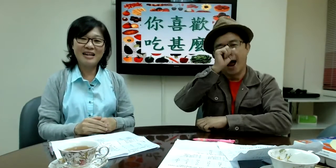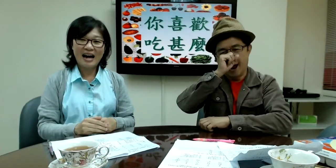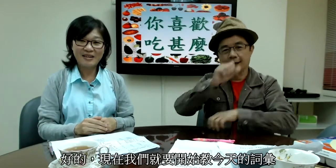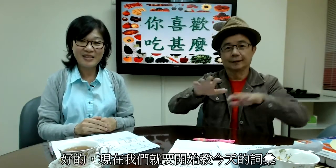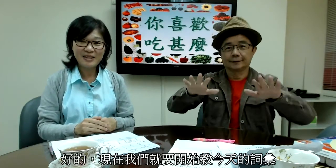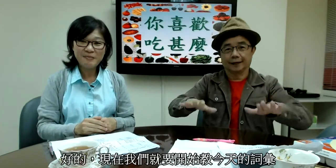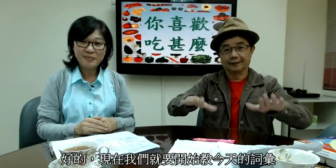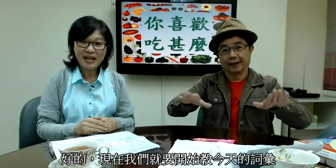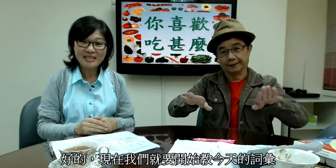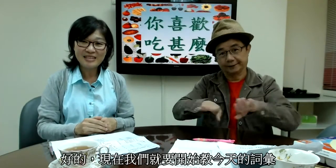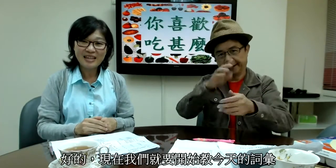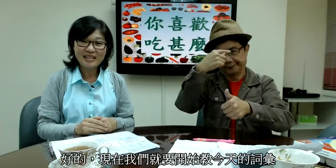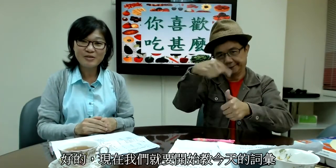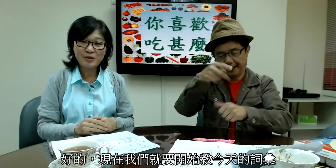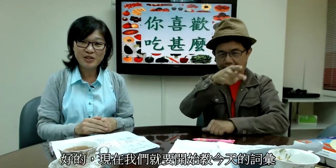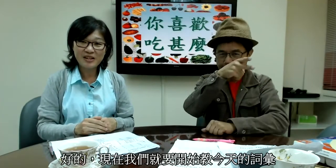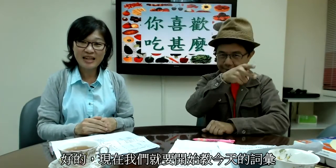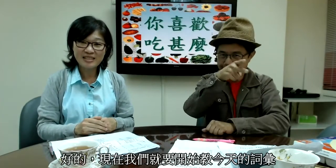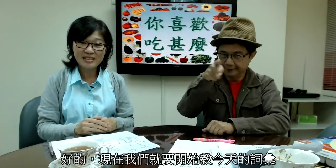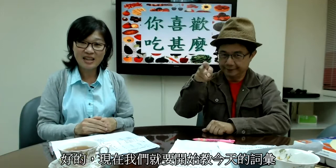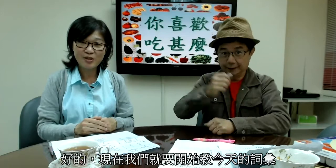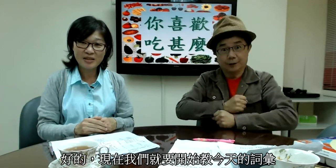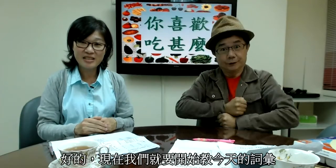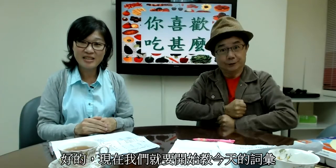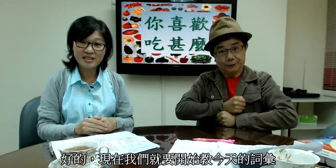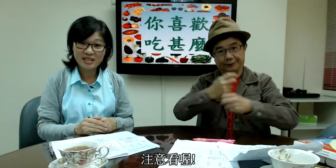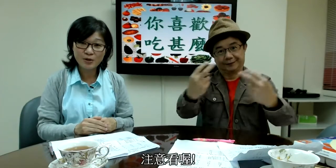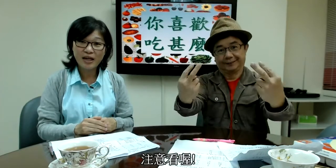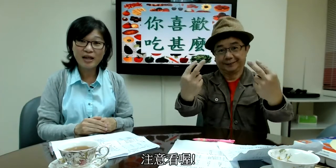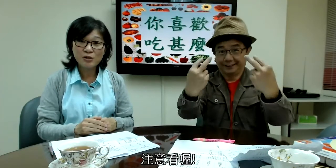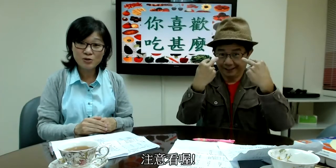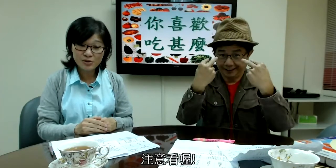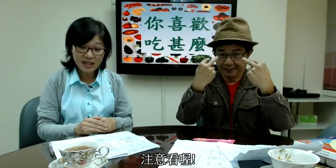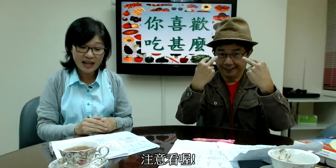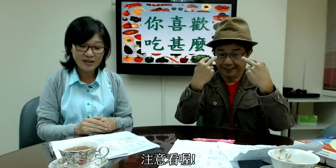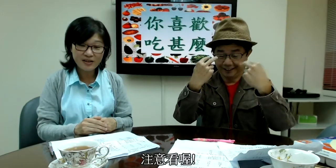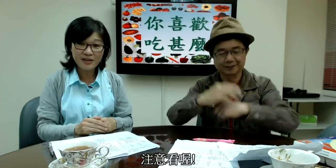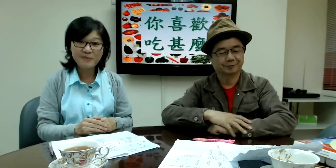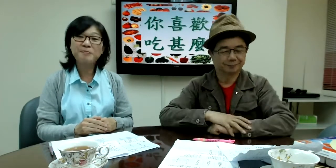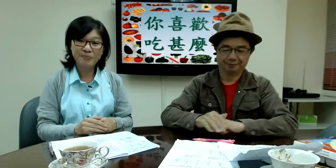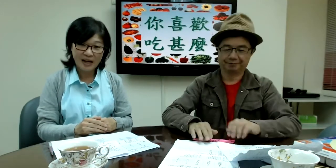好的，那现在呢，我们就要开始教我们今天的词汇，注意看哦。